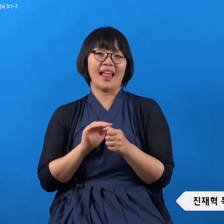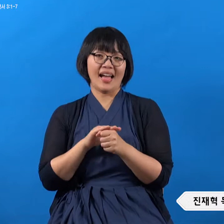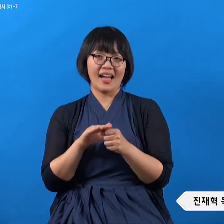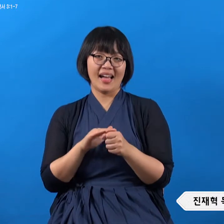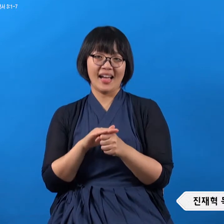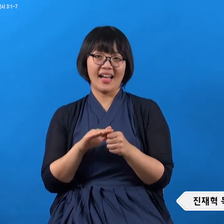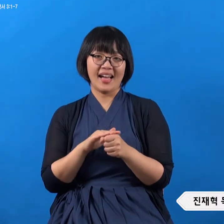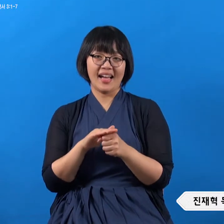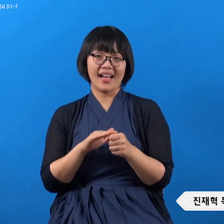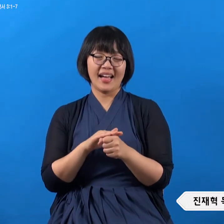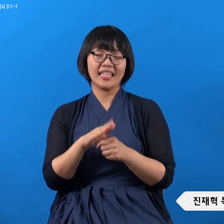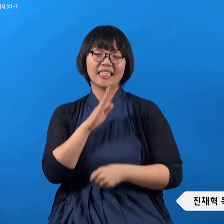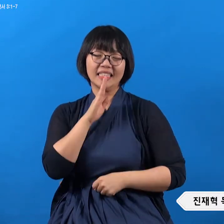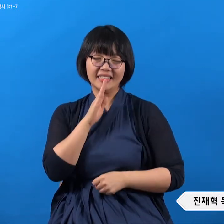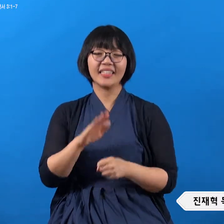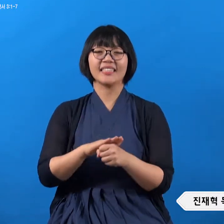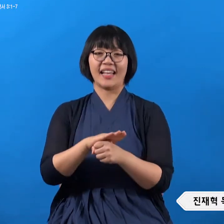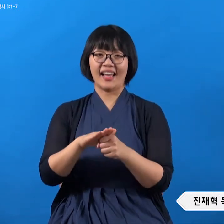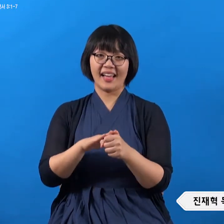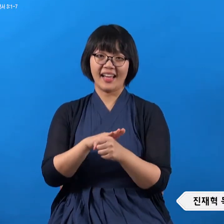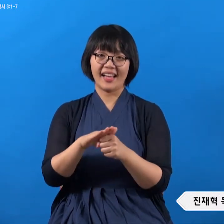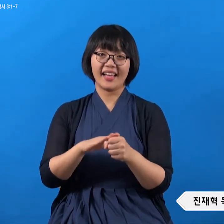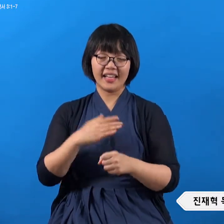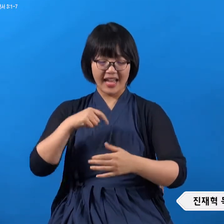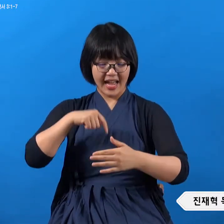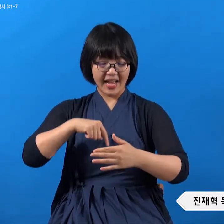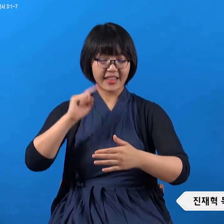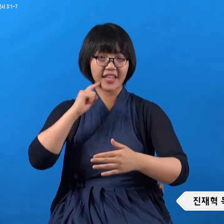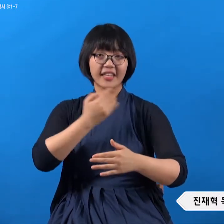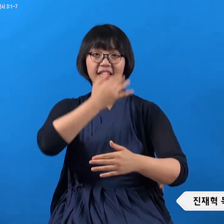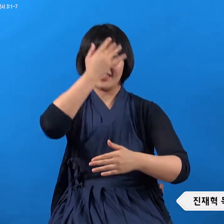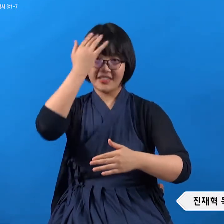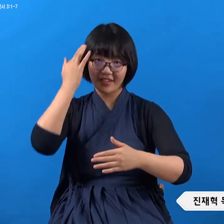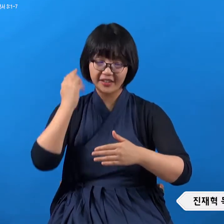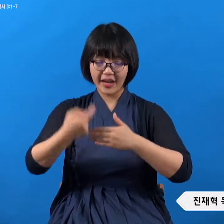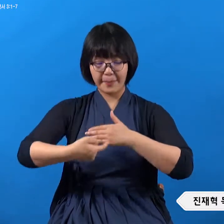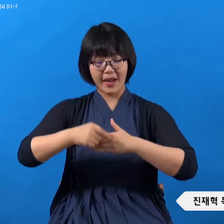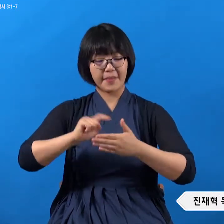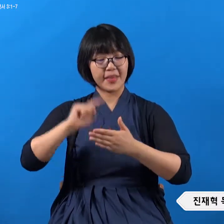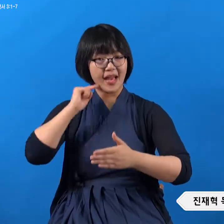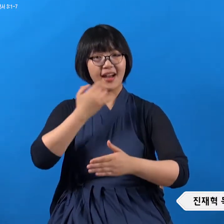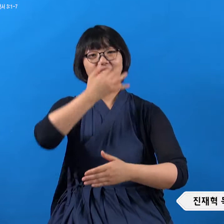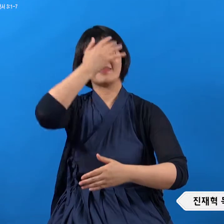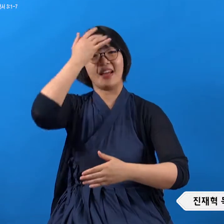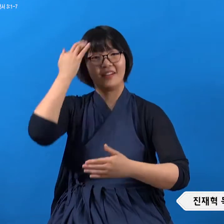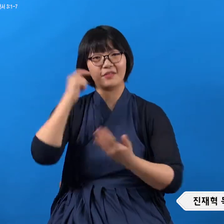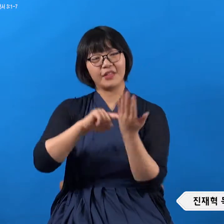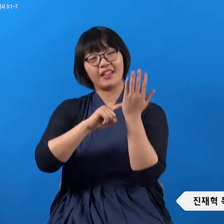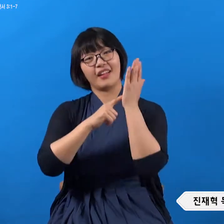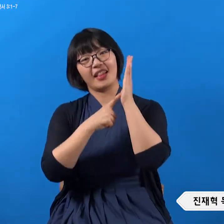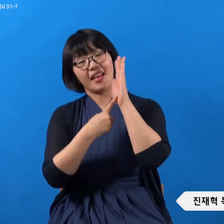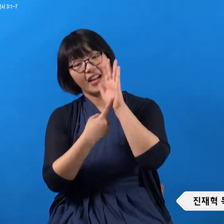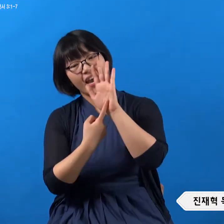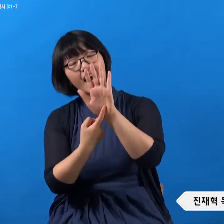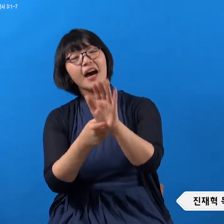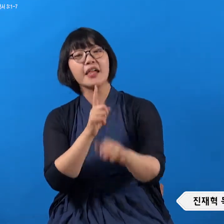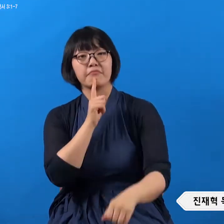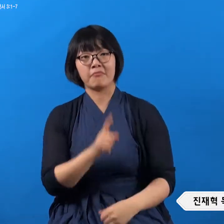사람, 내 속사람, 내 내면의 아름다움, 이너 뷰티, 바로 그